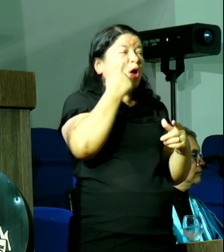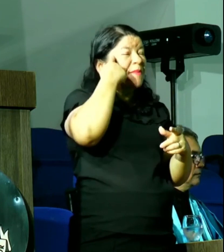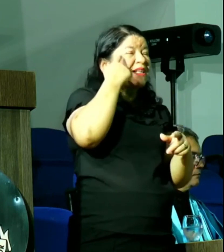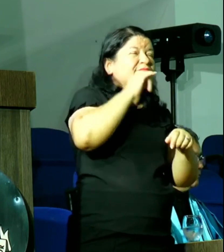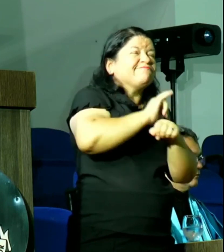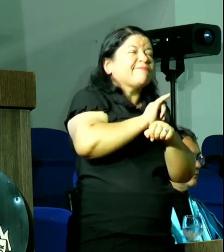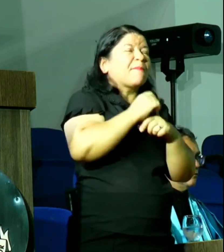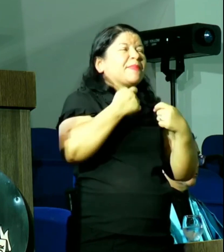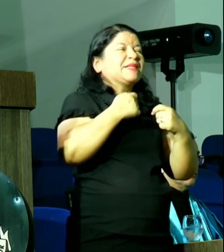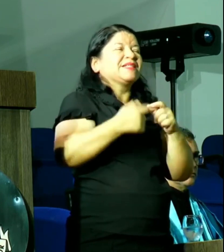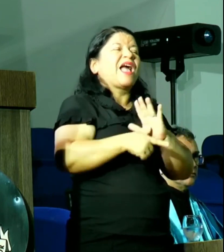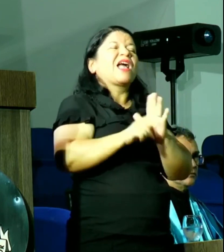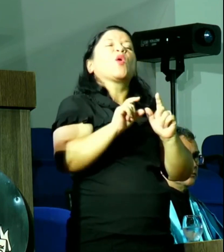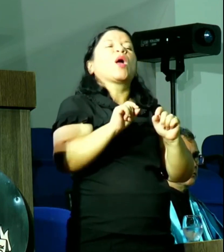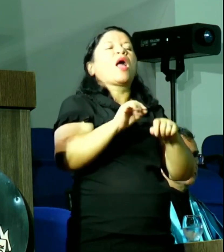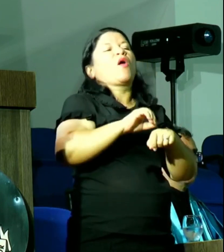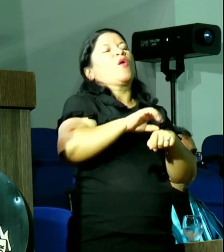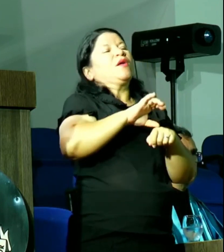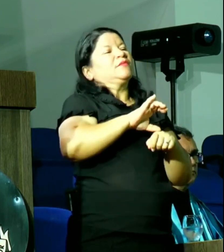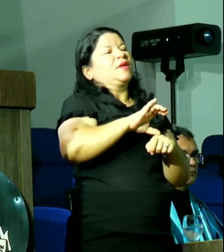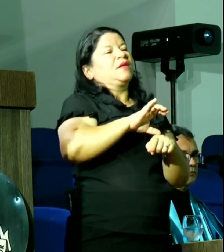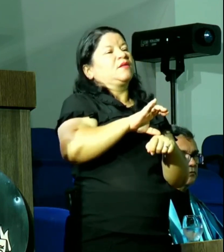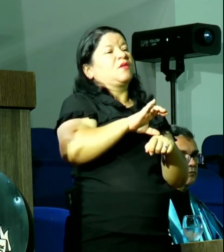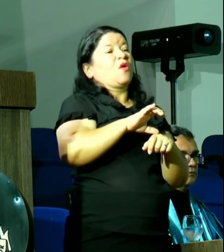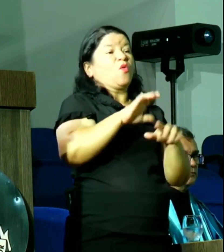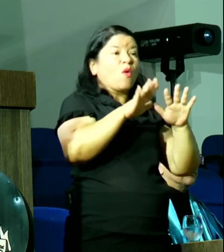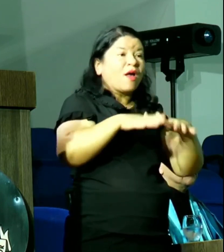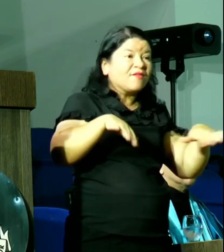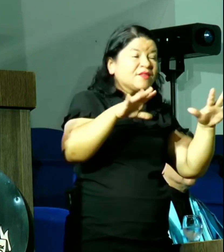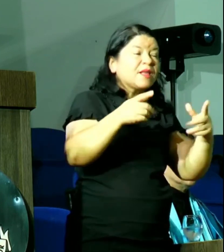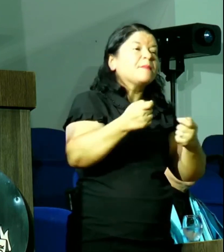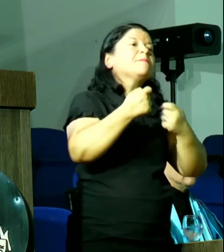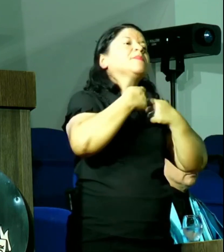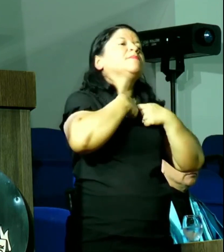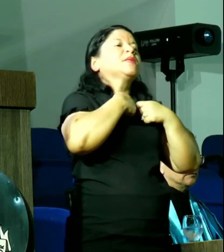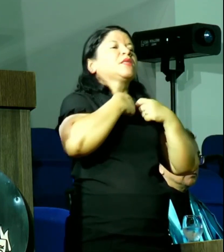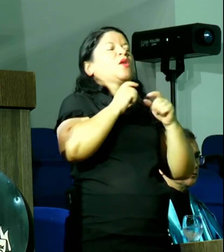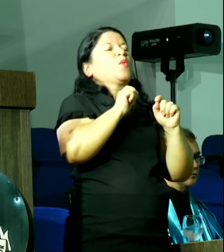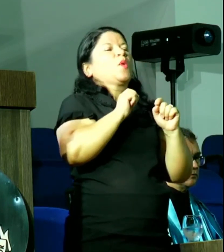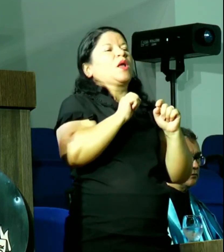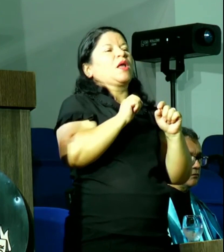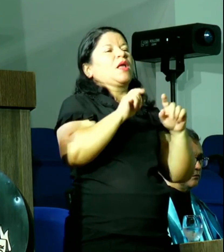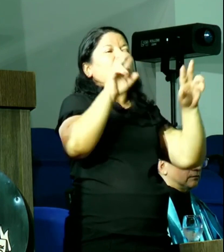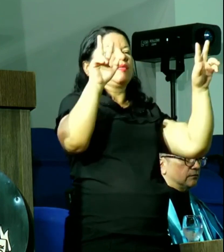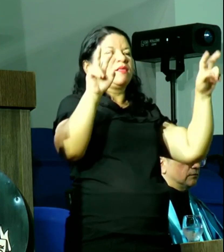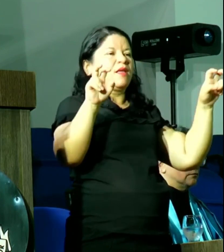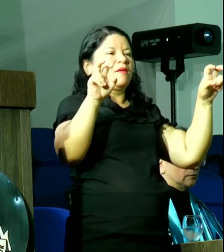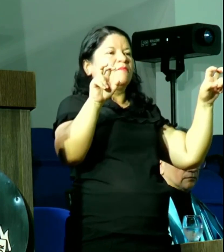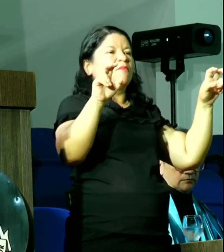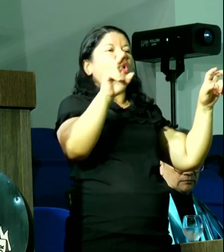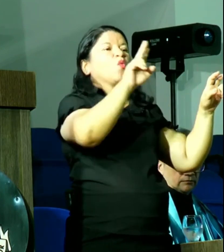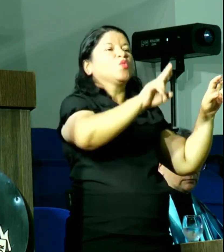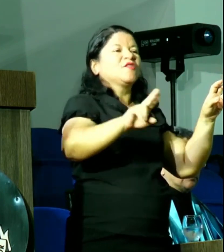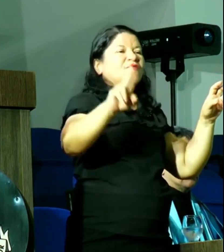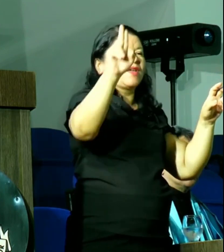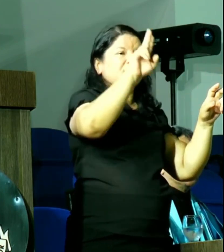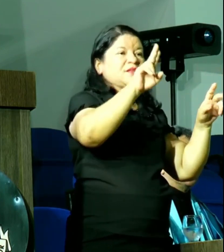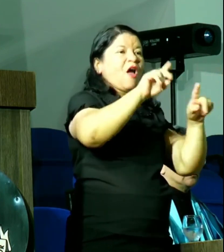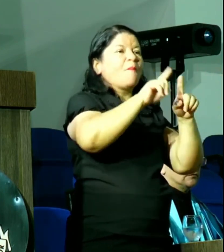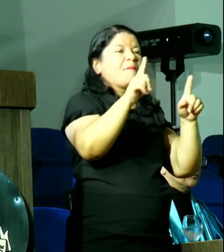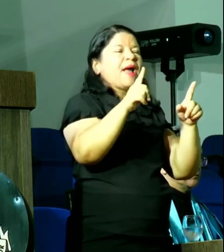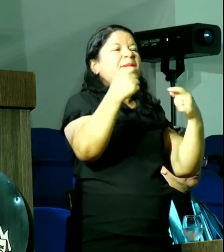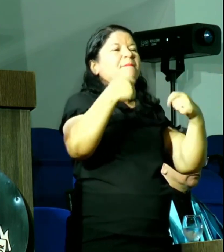requer conhecimento. A UFC fez valer o seu lema, o universal pelo regional.